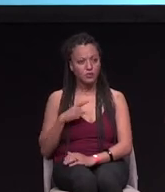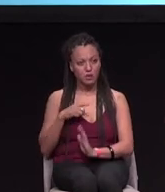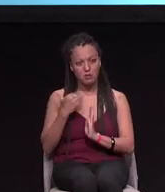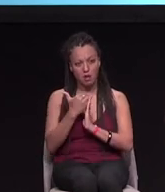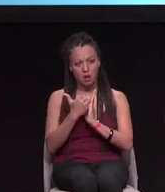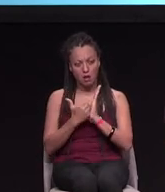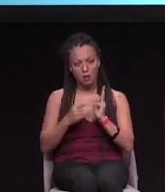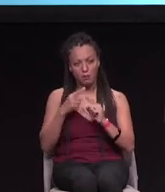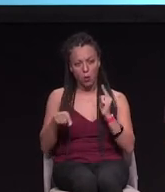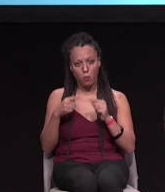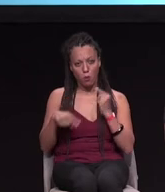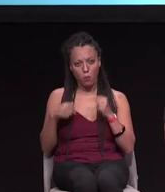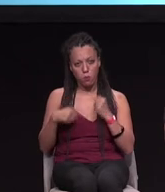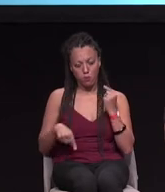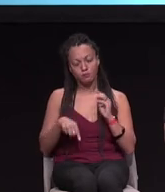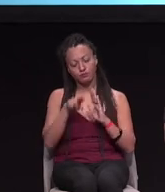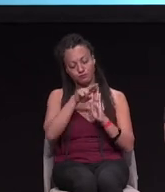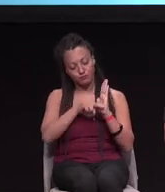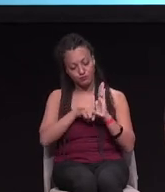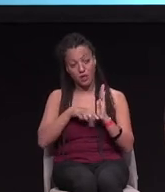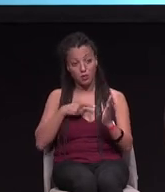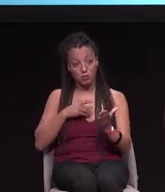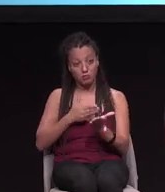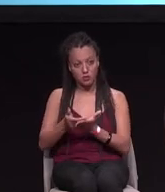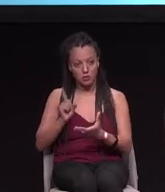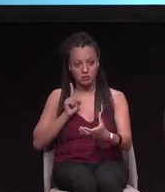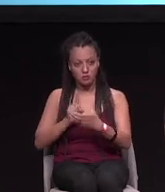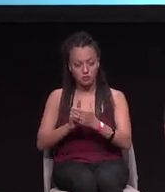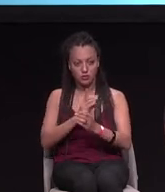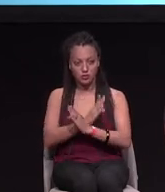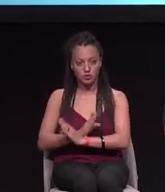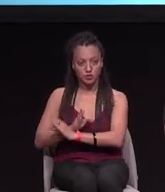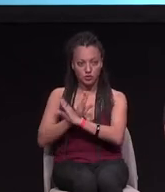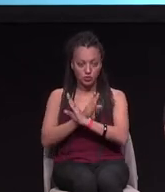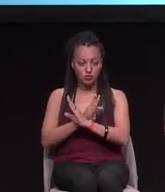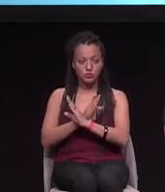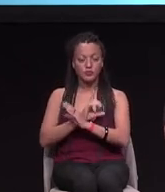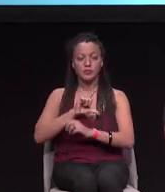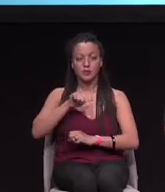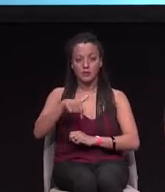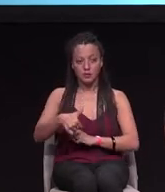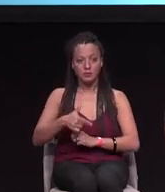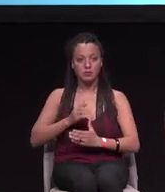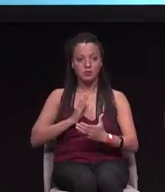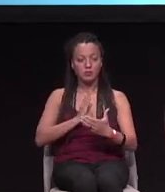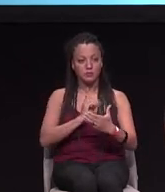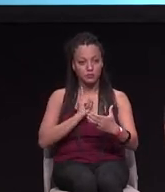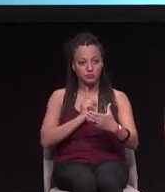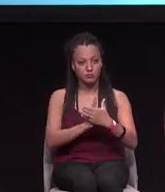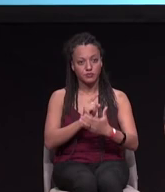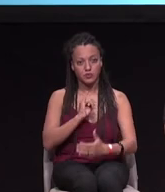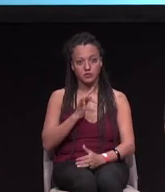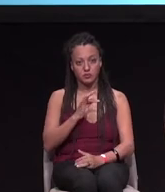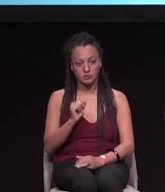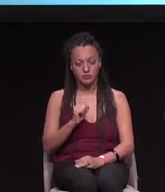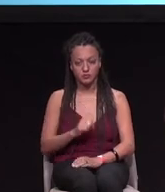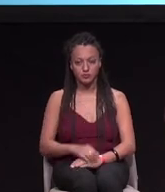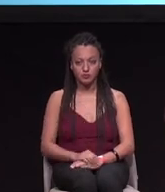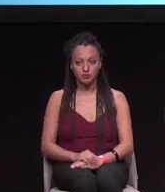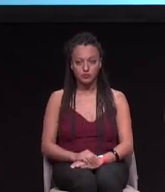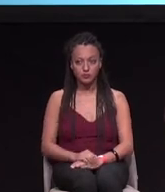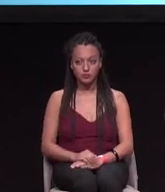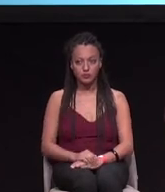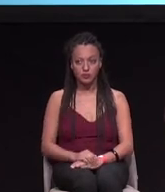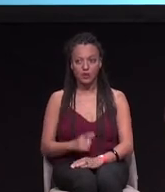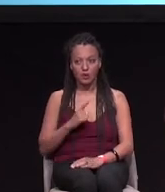né foi iniciado para para o orixá xangô e depois foi iniciado em fala né e dentro da minha lista